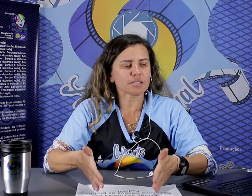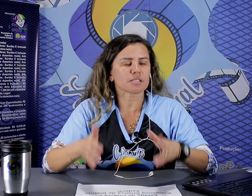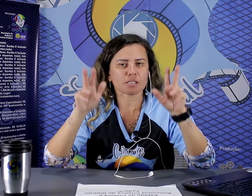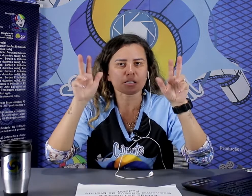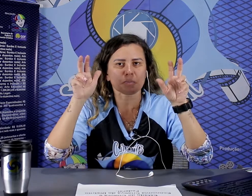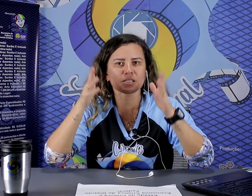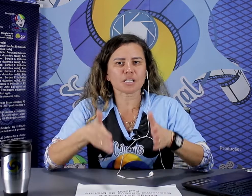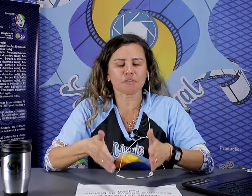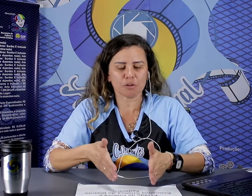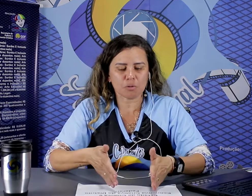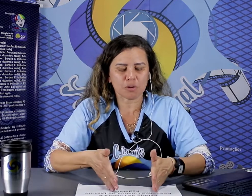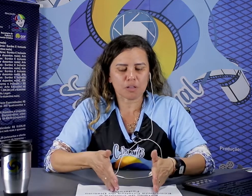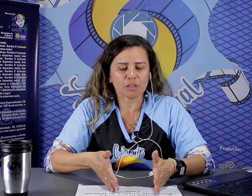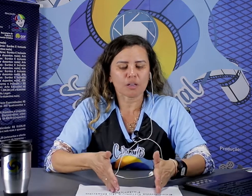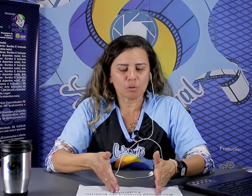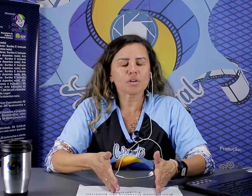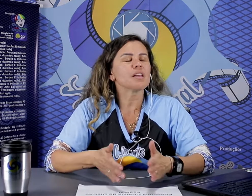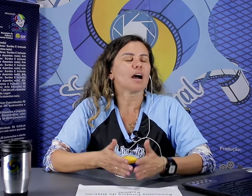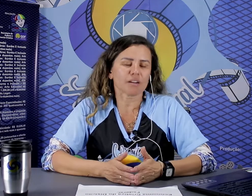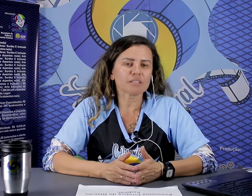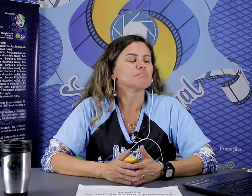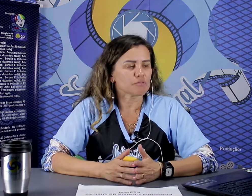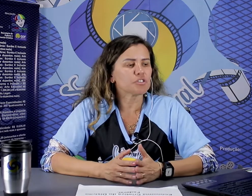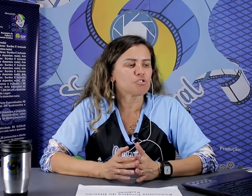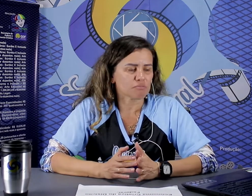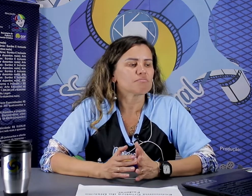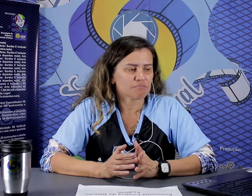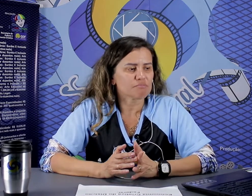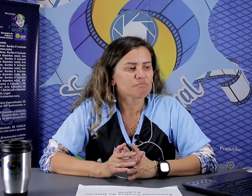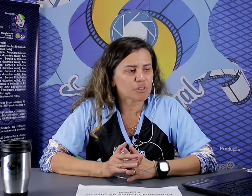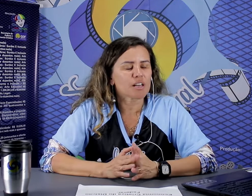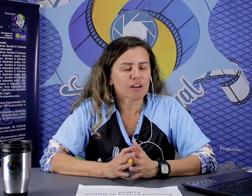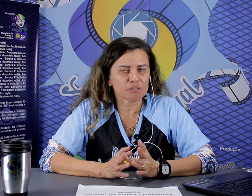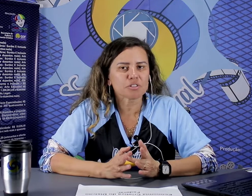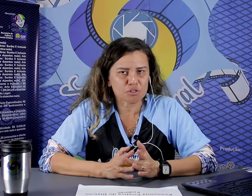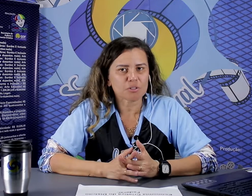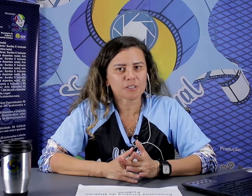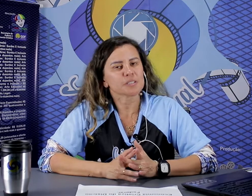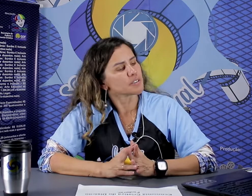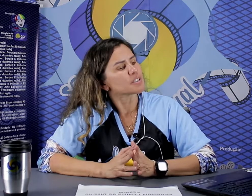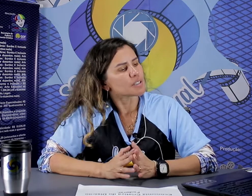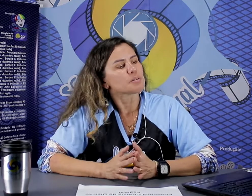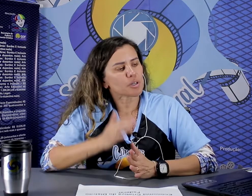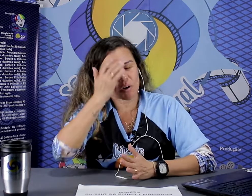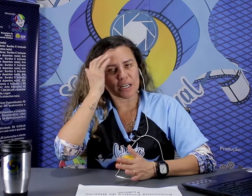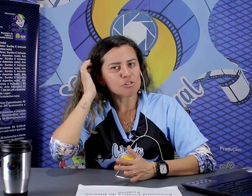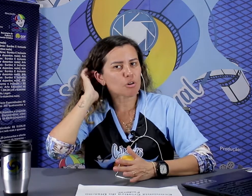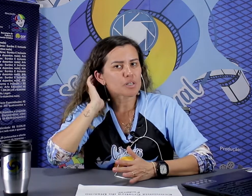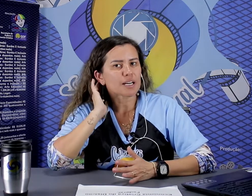mais específico, o ideal era vídeo. O ideal era um vídeo. Porque o canal de Bacana.